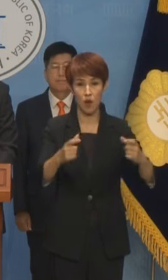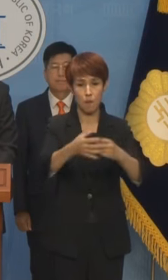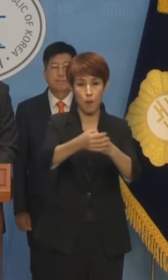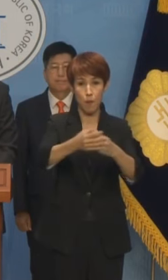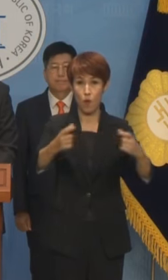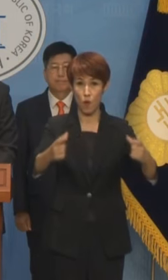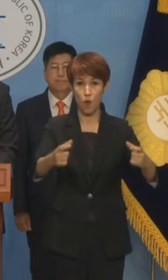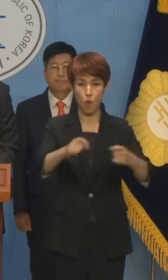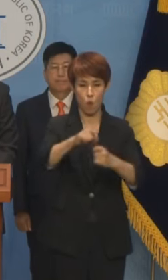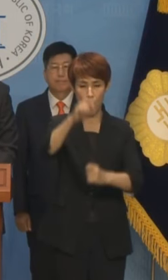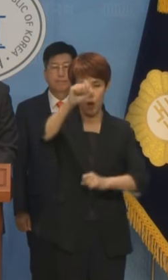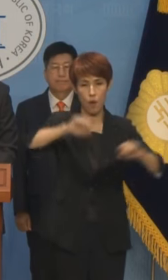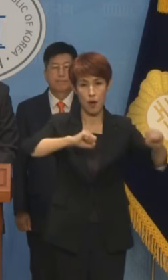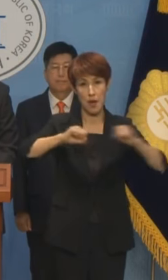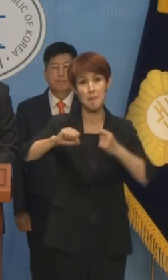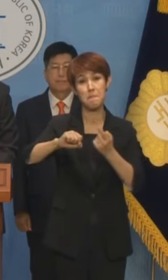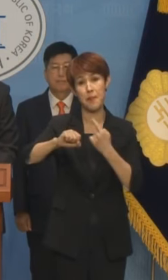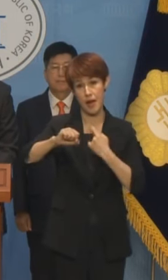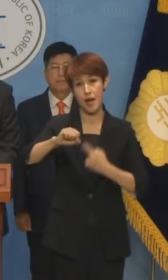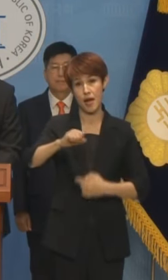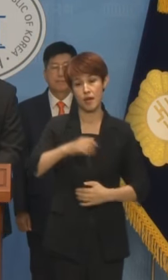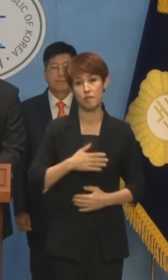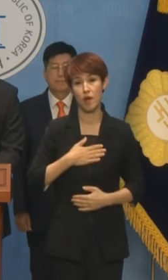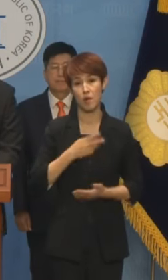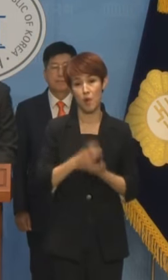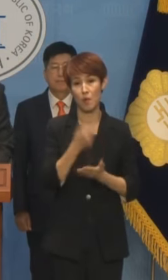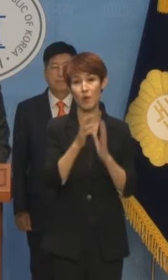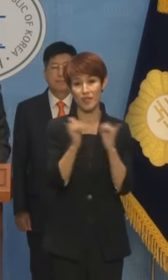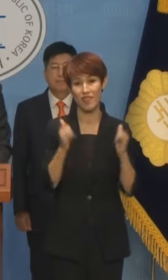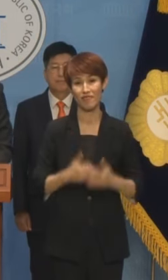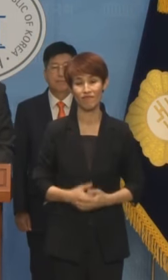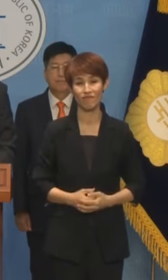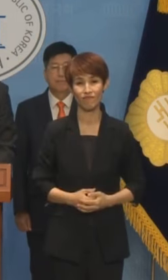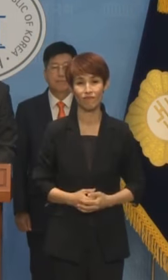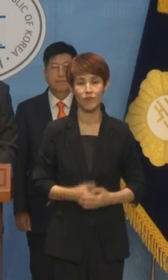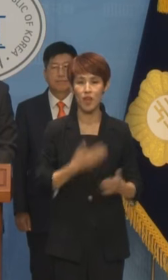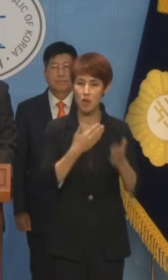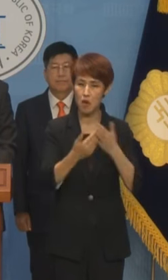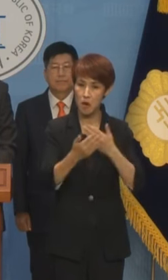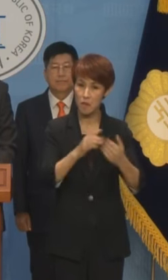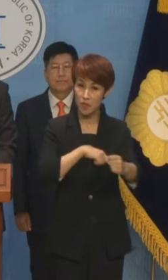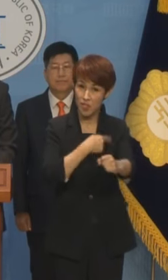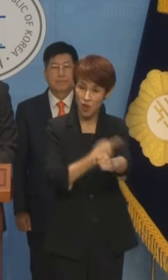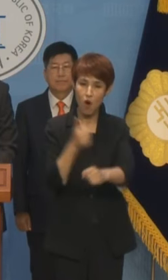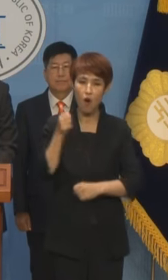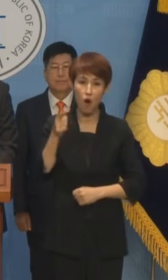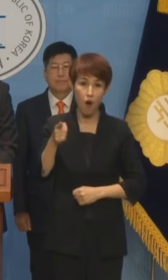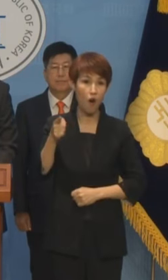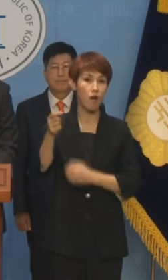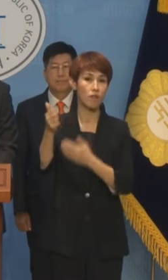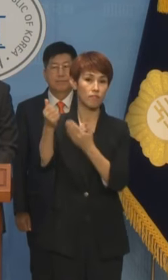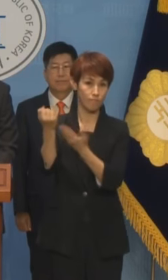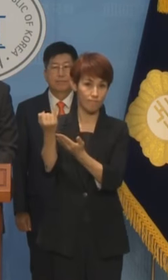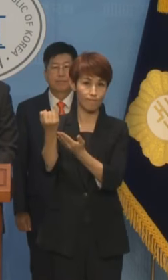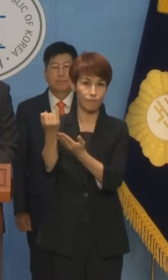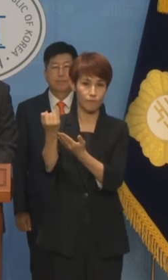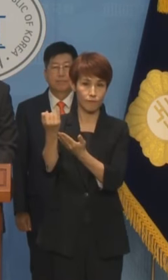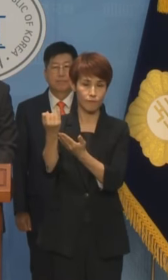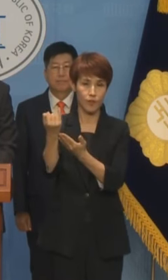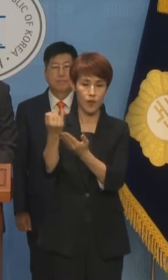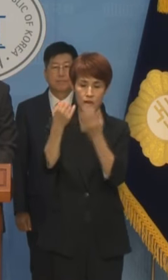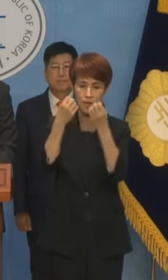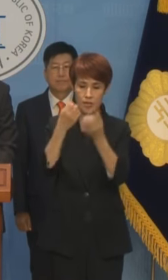마포에서 오랜 기간 활동해온 동네 변호사입니다. 제 경험과 능력을 허은하 당대표 체제에서의